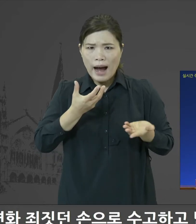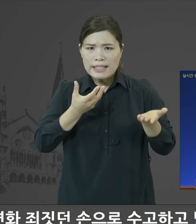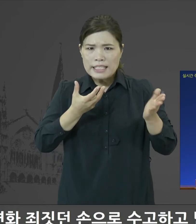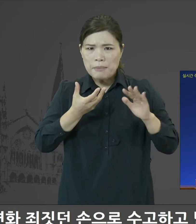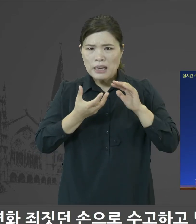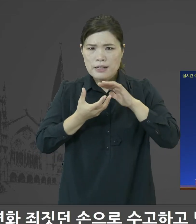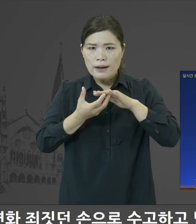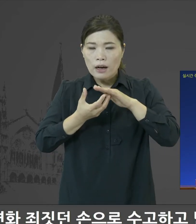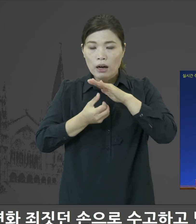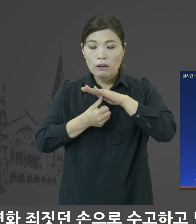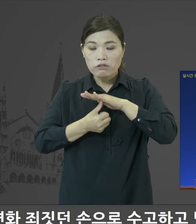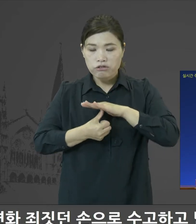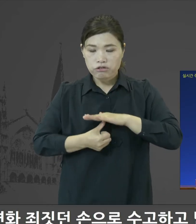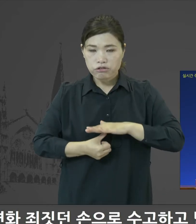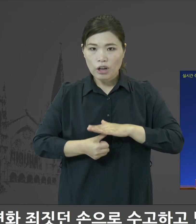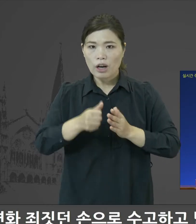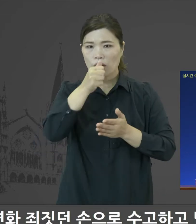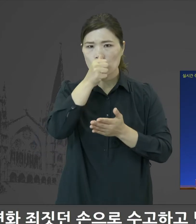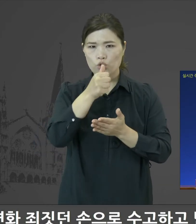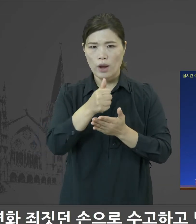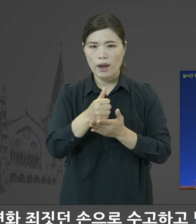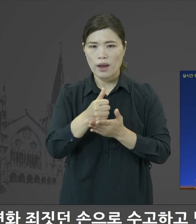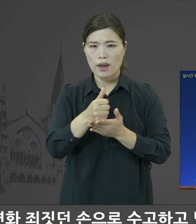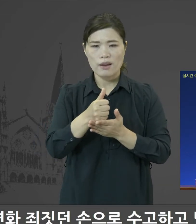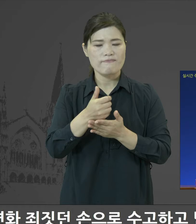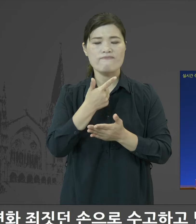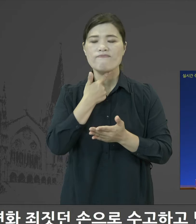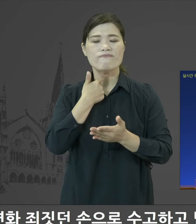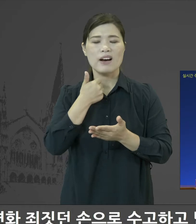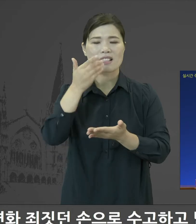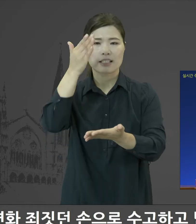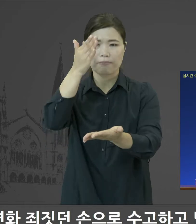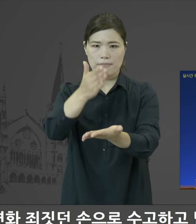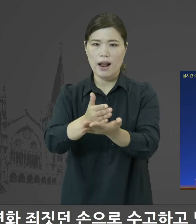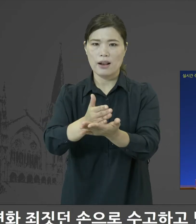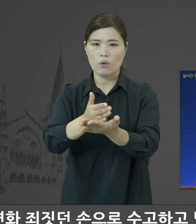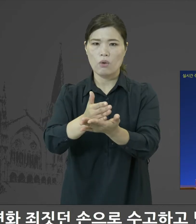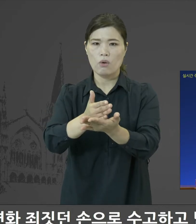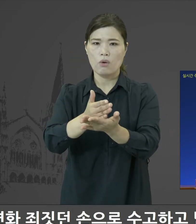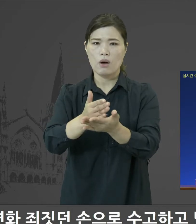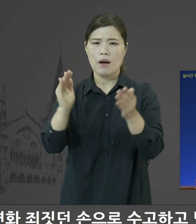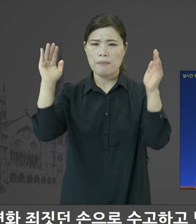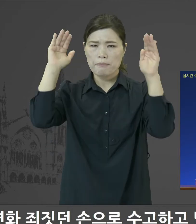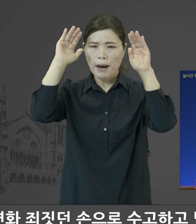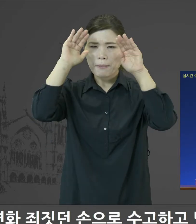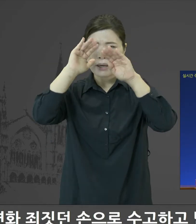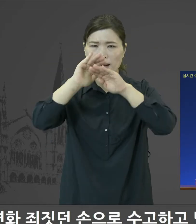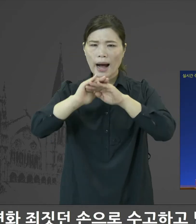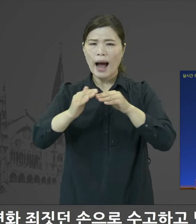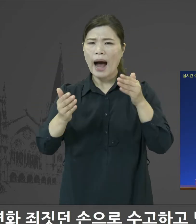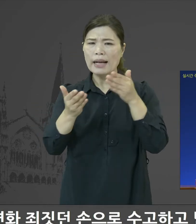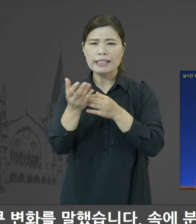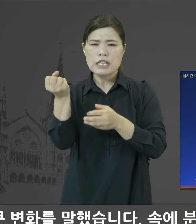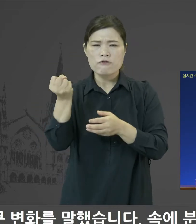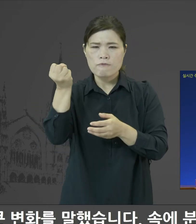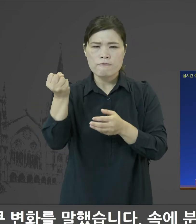죄짓지 말라, 밤까지 품지 말고 일찍 풀어주라 라고 설명을 한